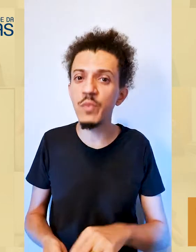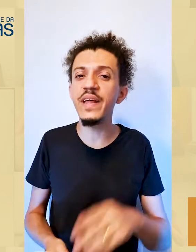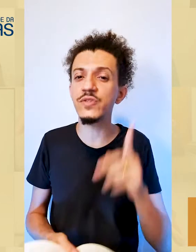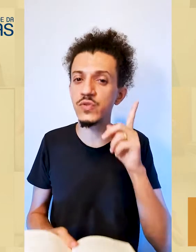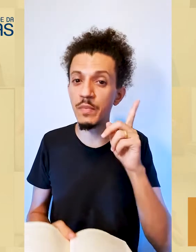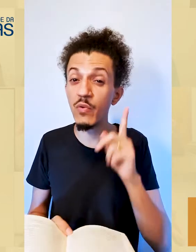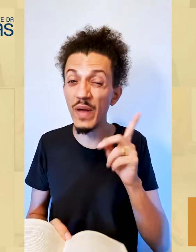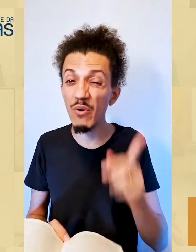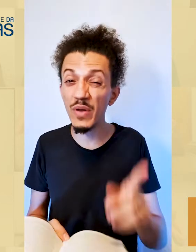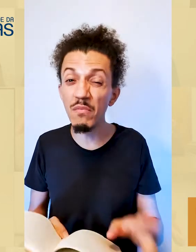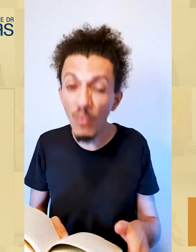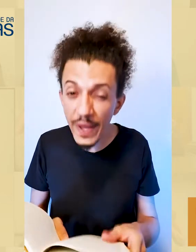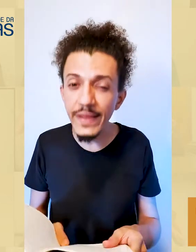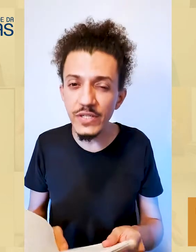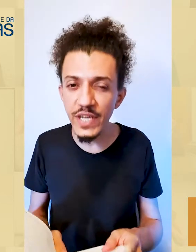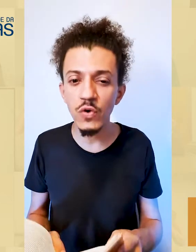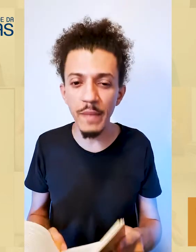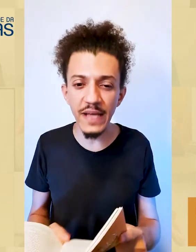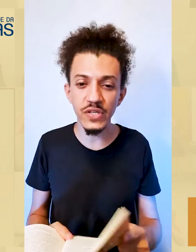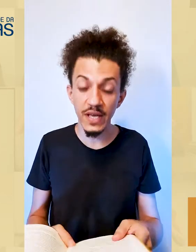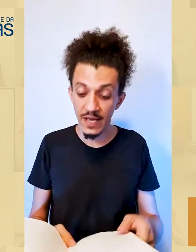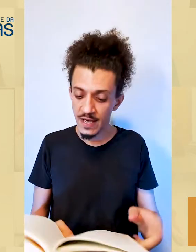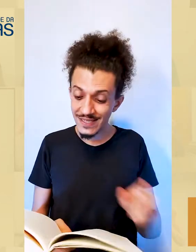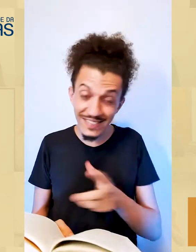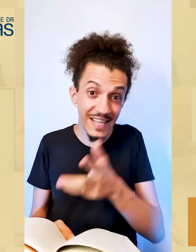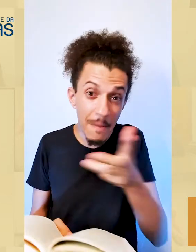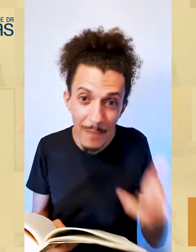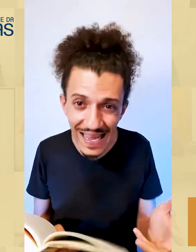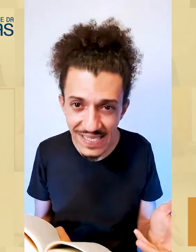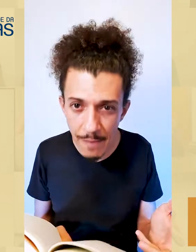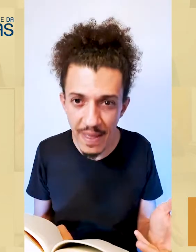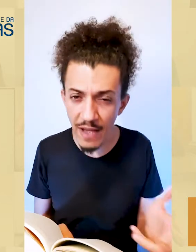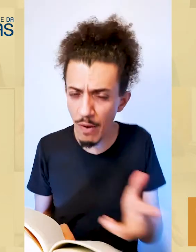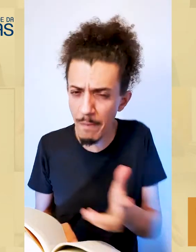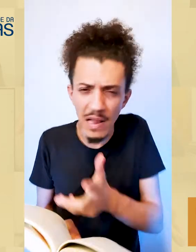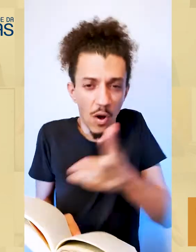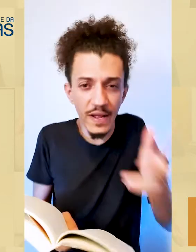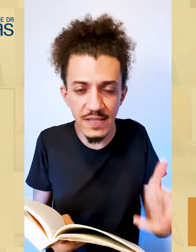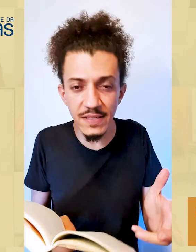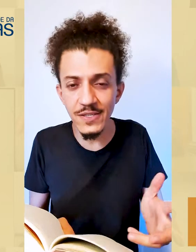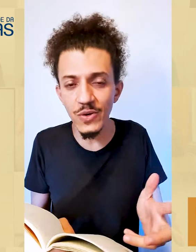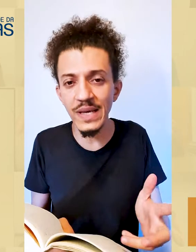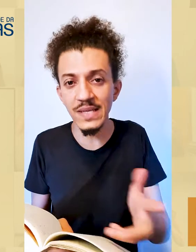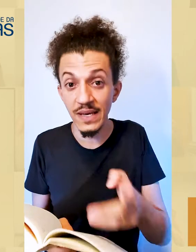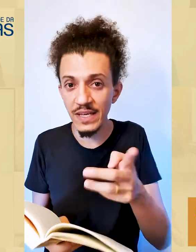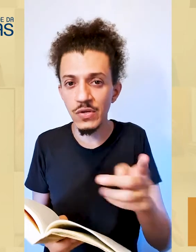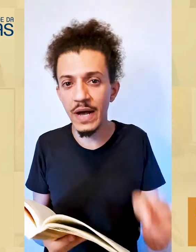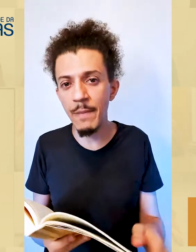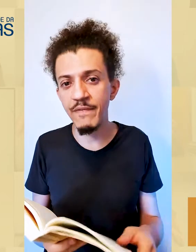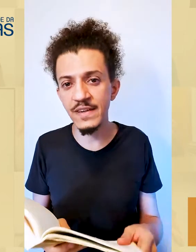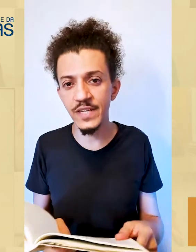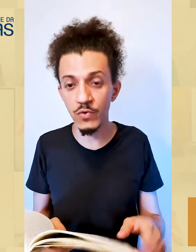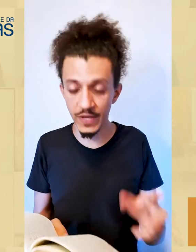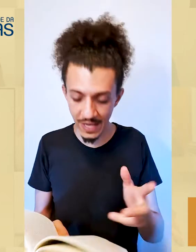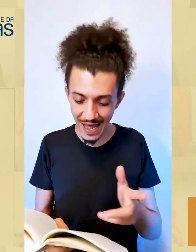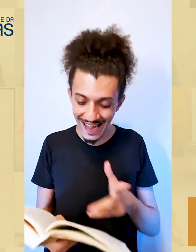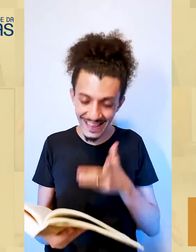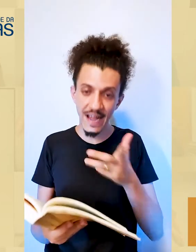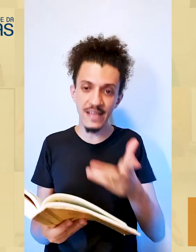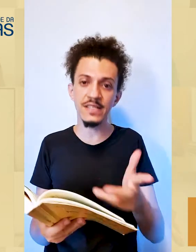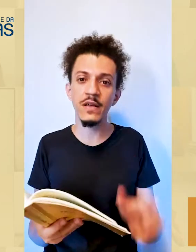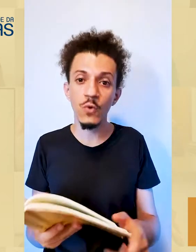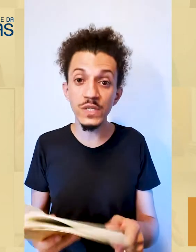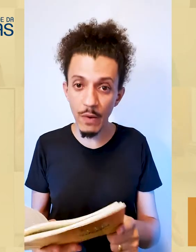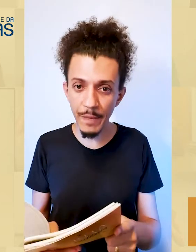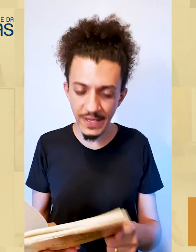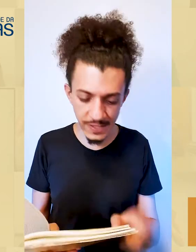mais sobre isso, sobre um erro que muita gente comete sem perceber, com a melhor das intenções. Isso acaba fazendo com que